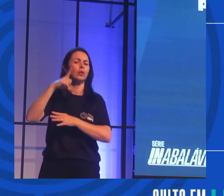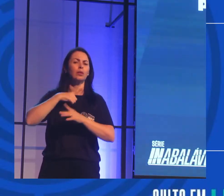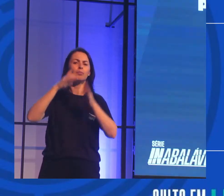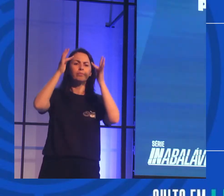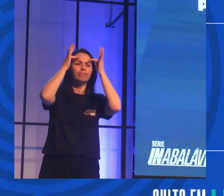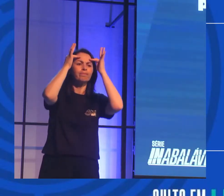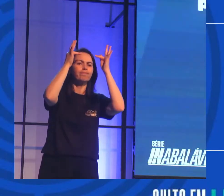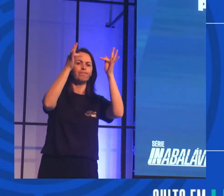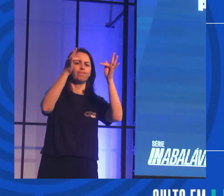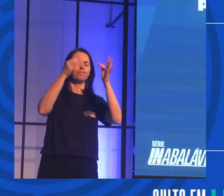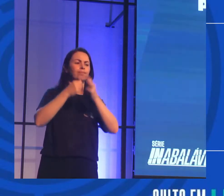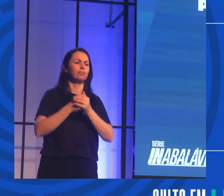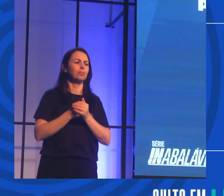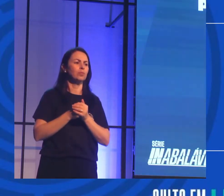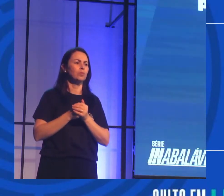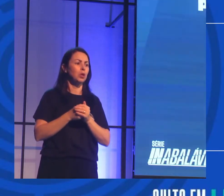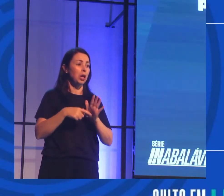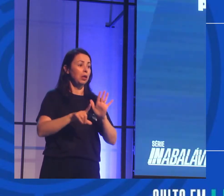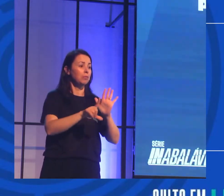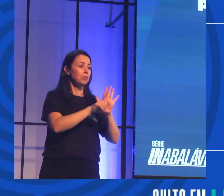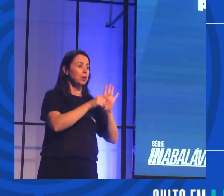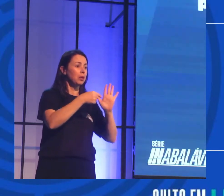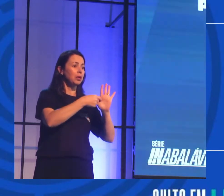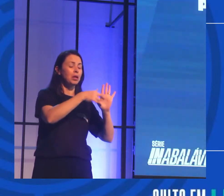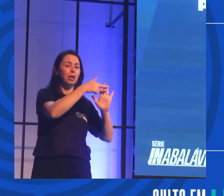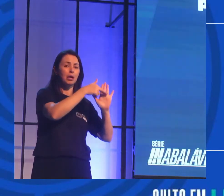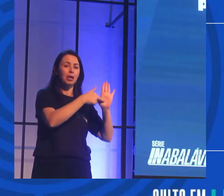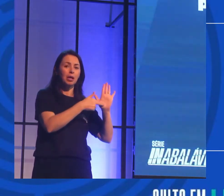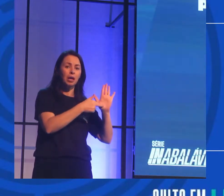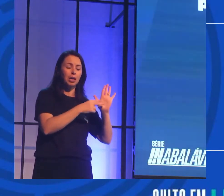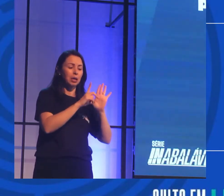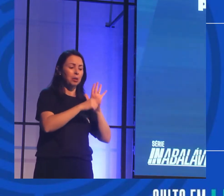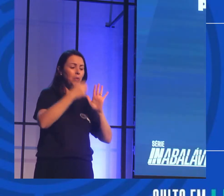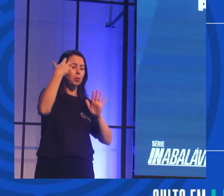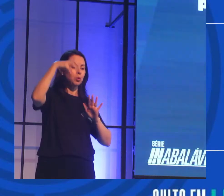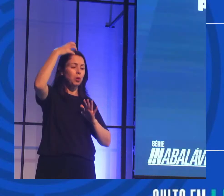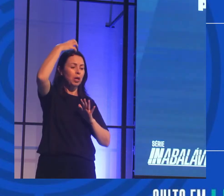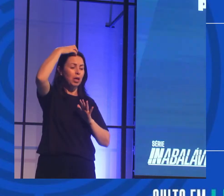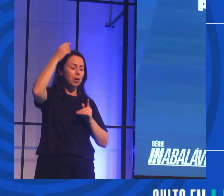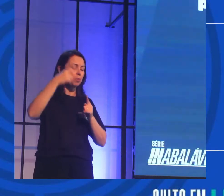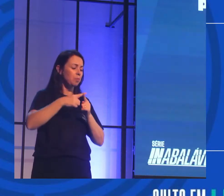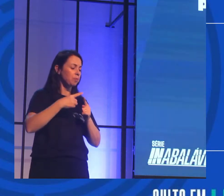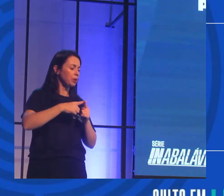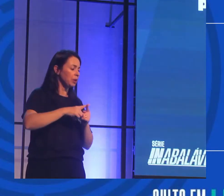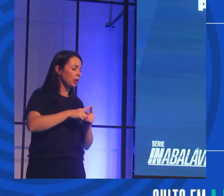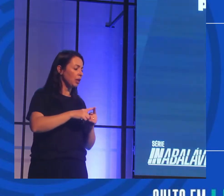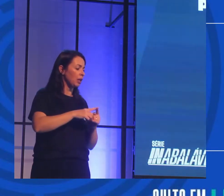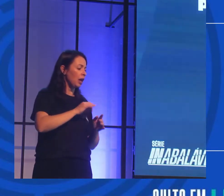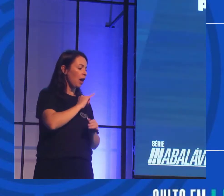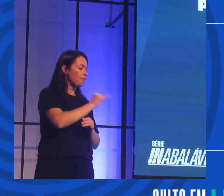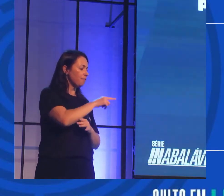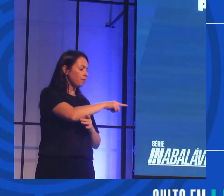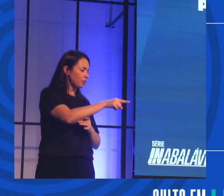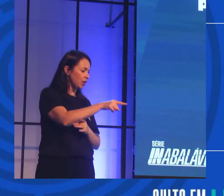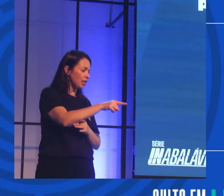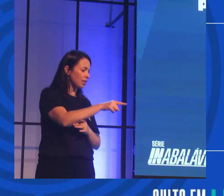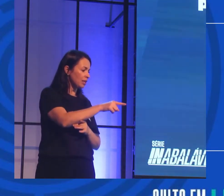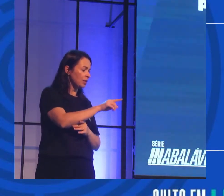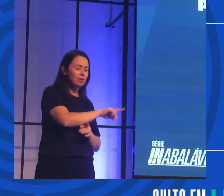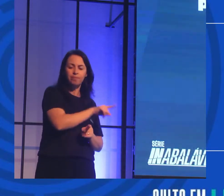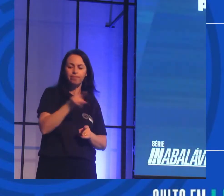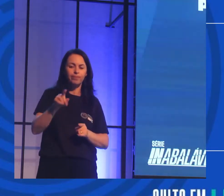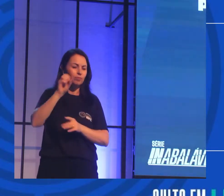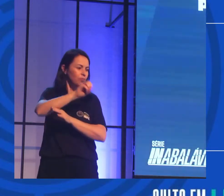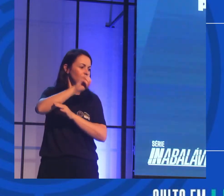fidelidade. E o decreto do rei, após isso, ele manda então aqueles acusadores irem para a cova, eles são mortos